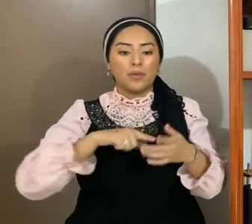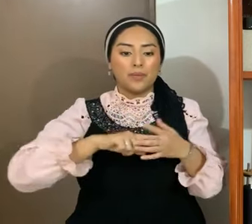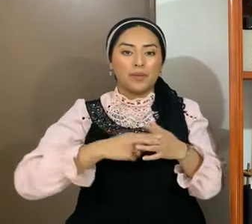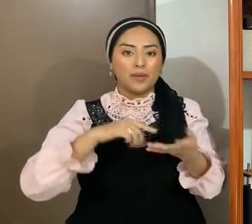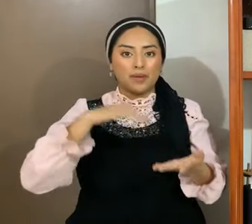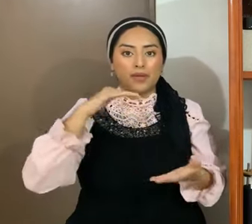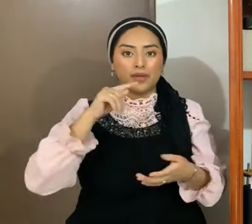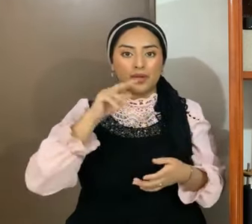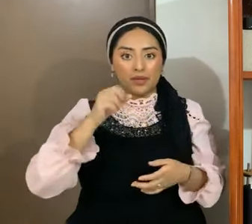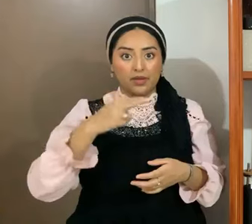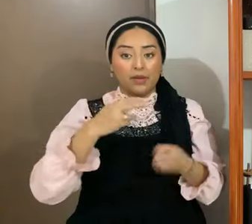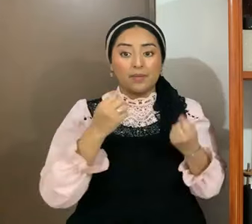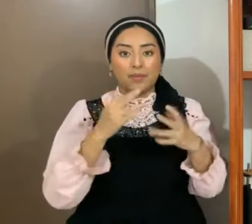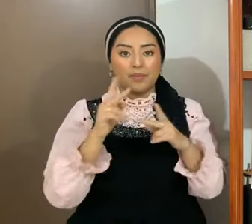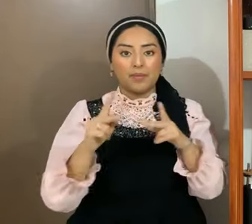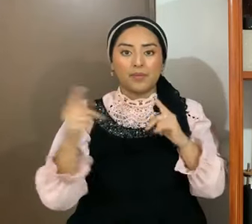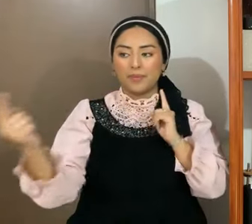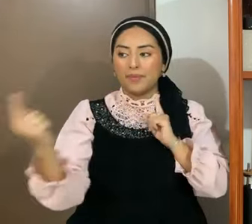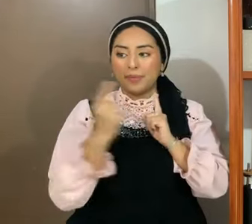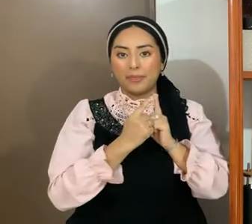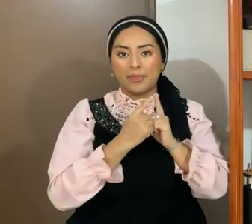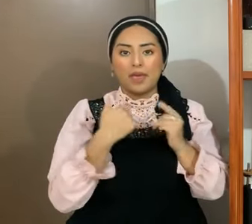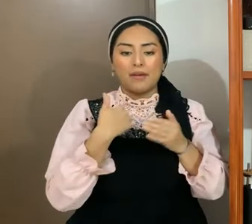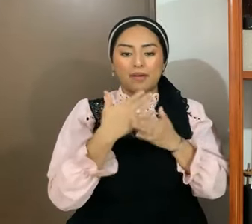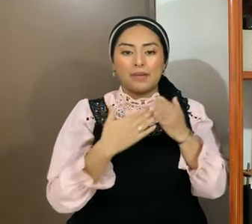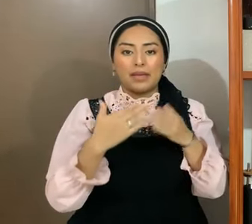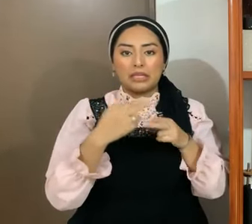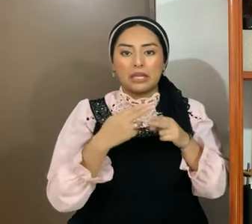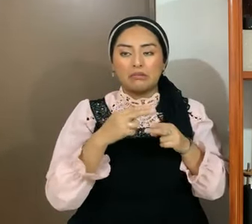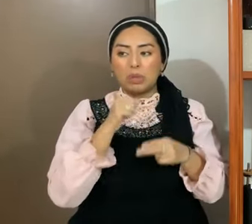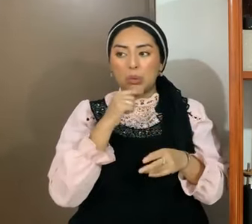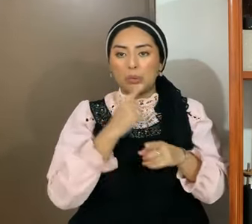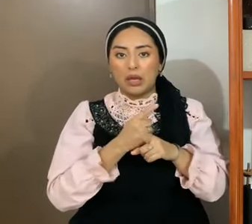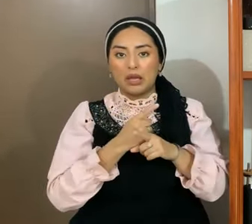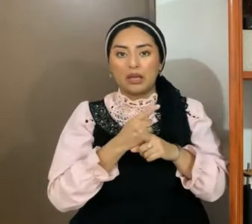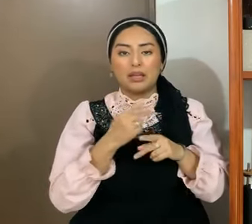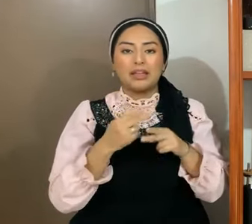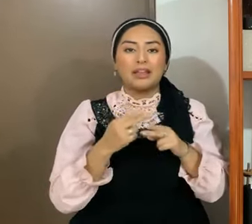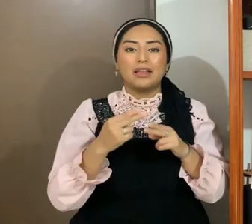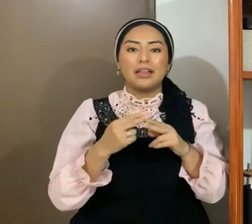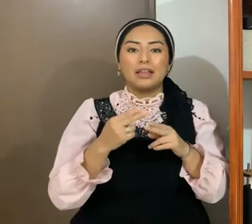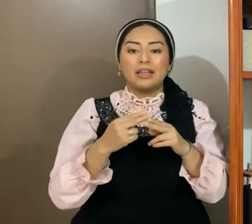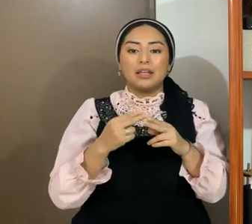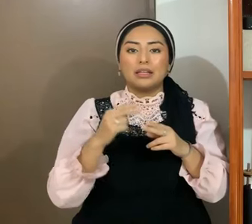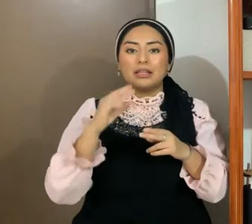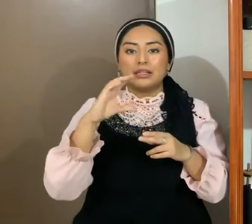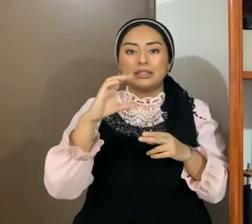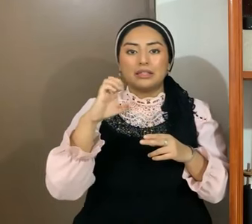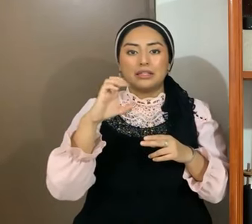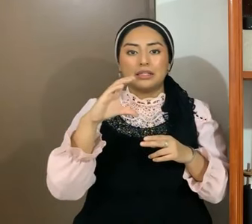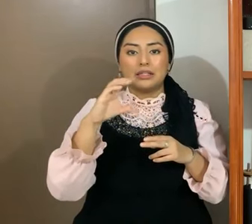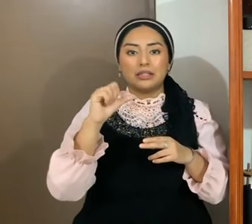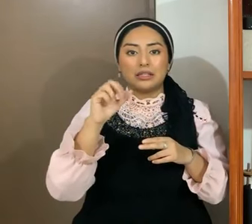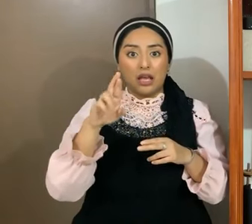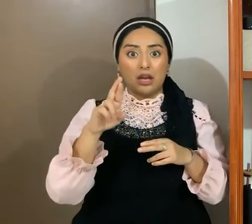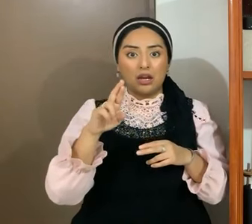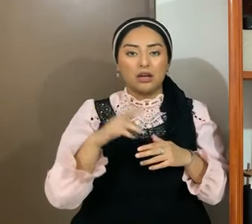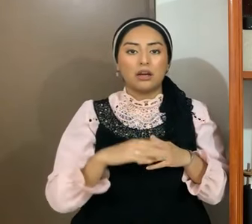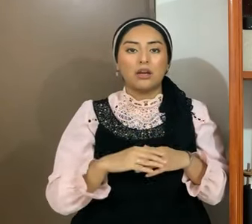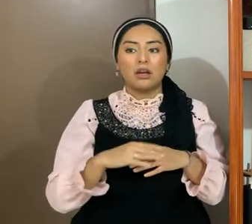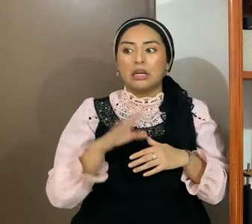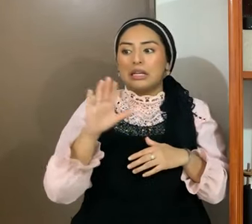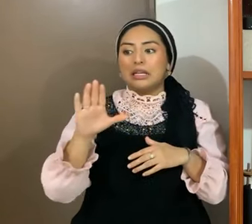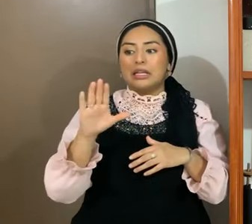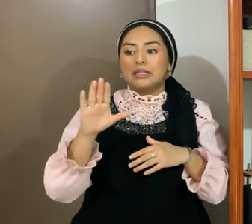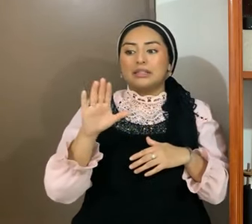que vienen y tienen nombres que no son correctos. Por ejemplo, César Augusto, sin que alguien se vaya a ofender. Pues ese nombre